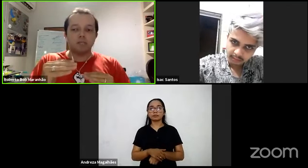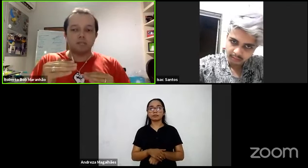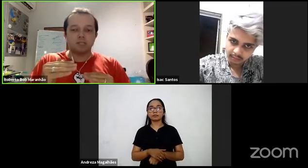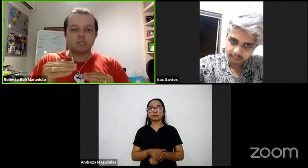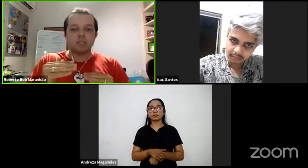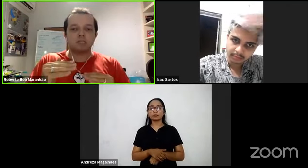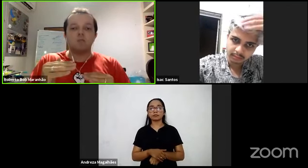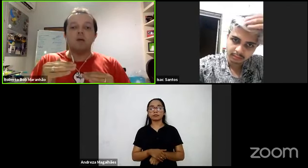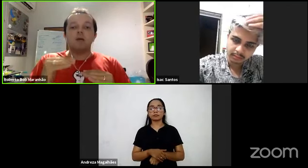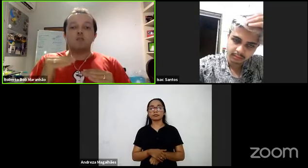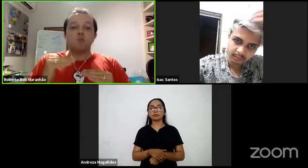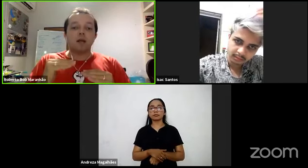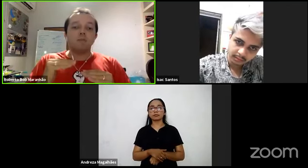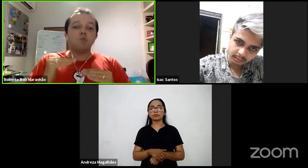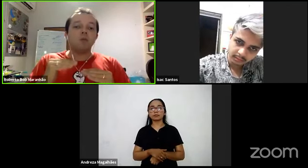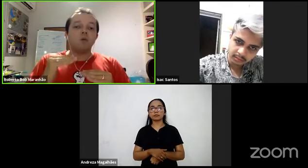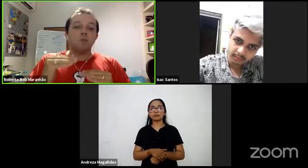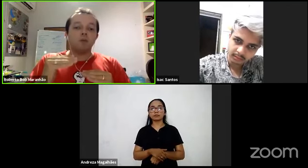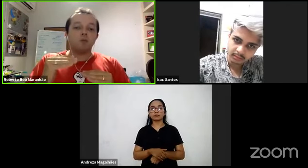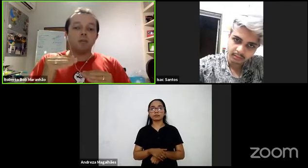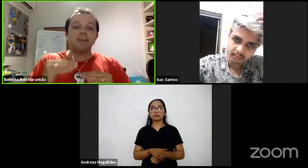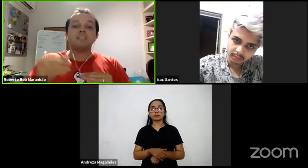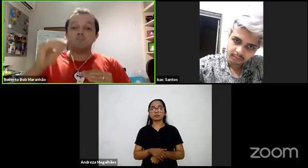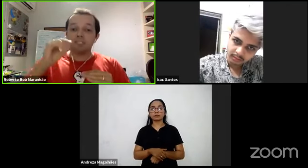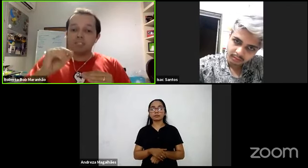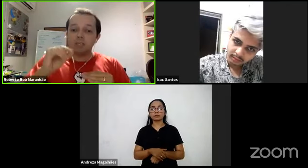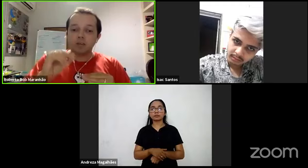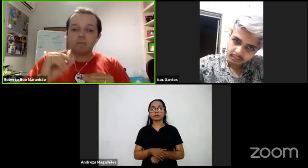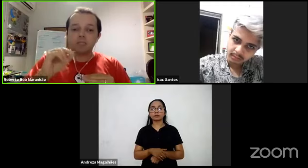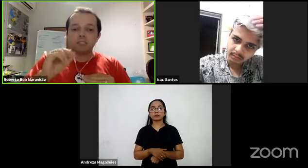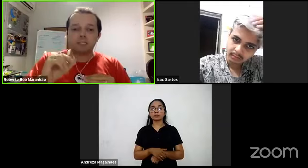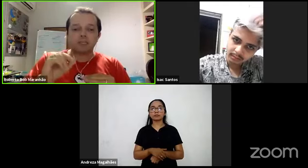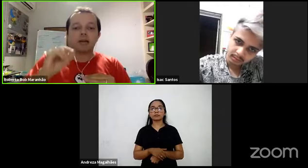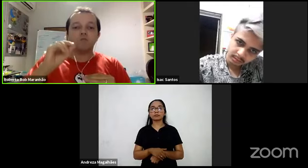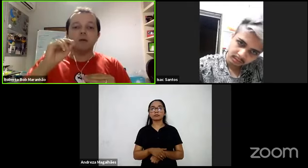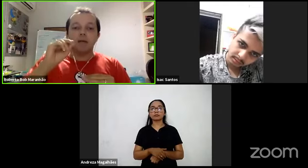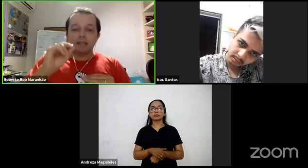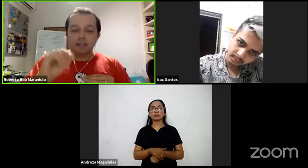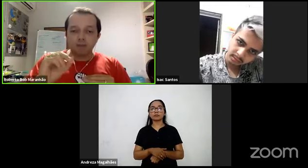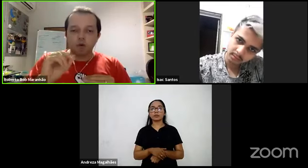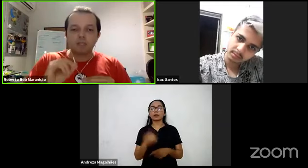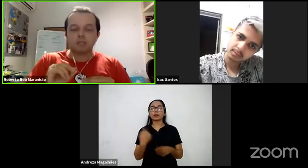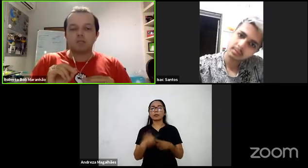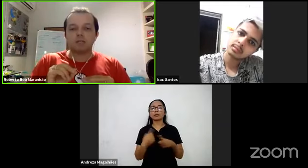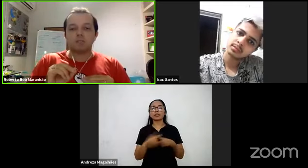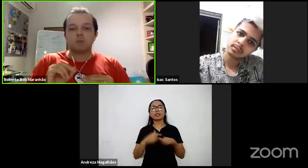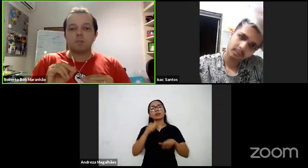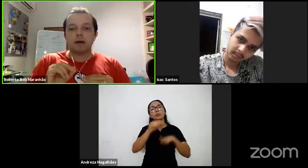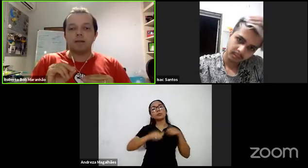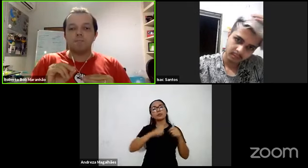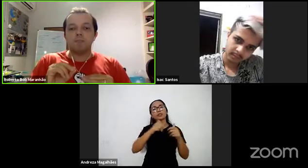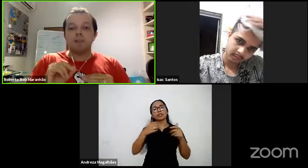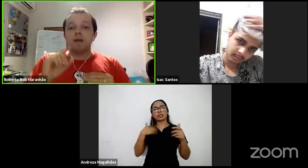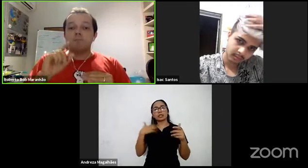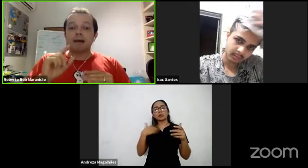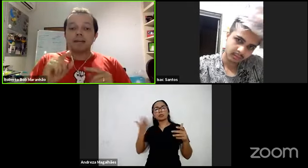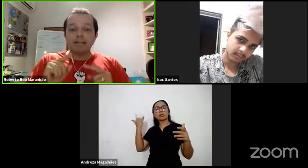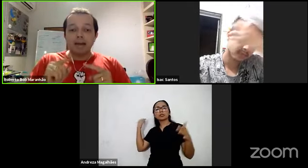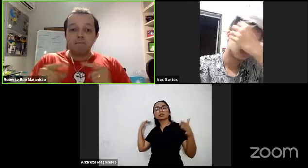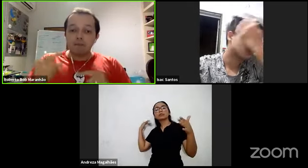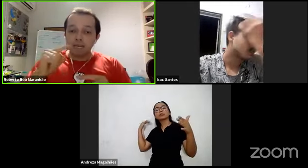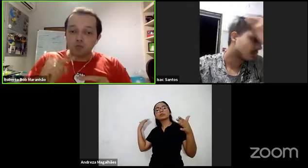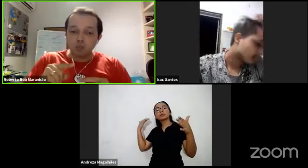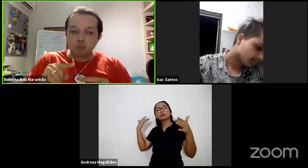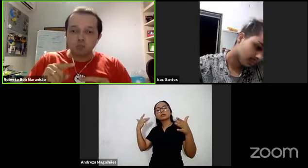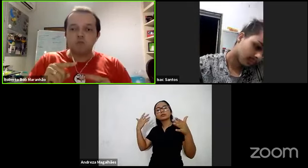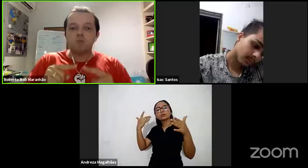valorização nessa seleção do caminho que eu percorri, especificamente centrado na formação na atenção primária. Para